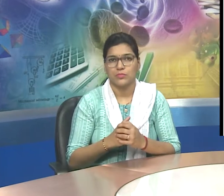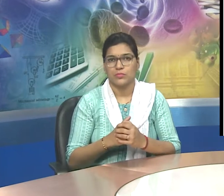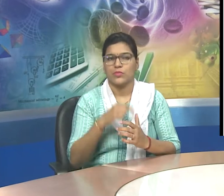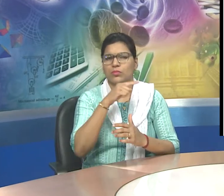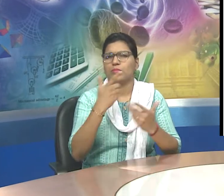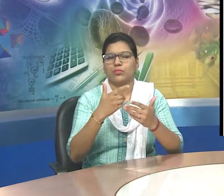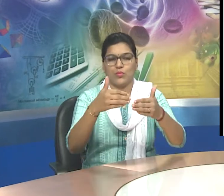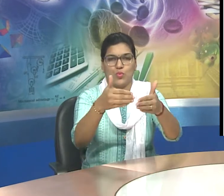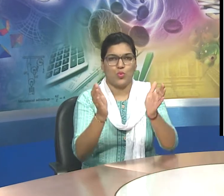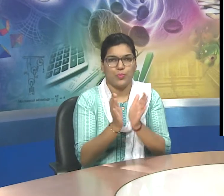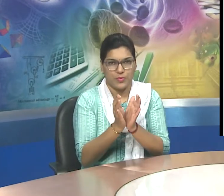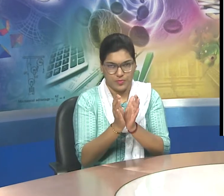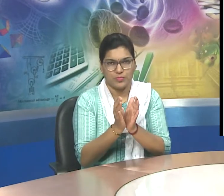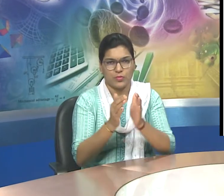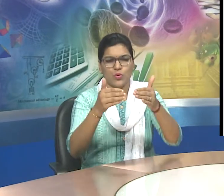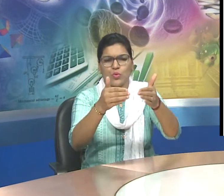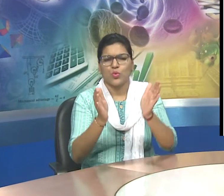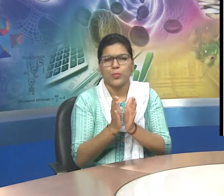यह शब्द कम्युनिटी,